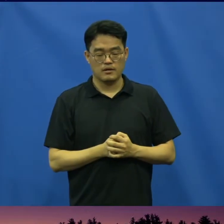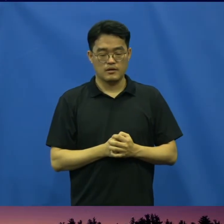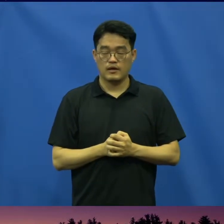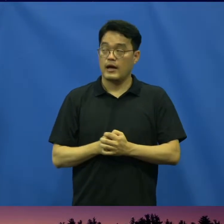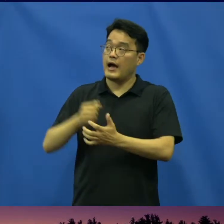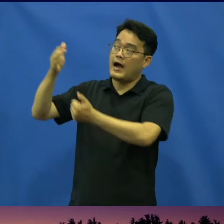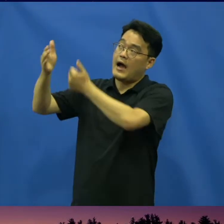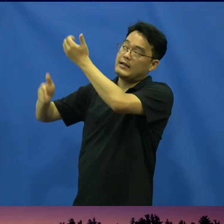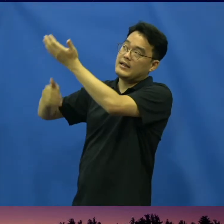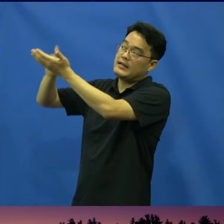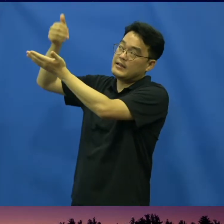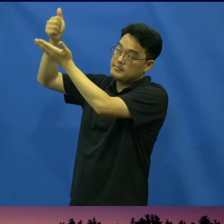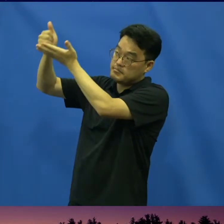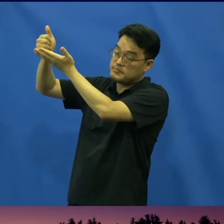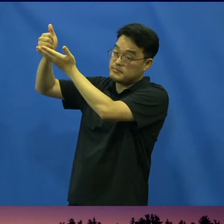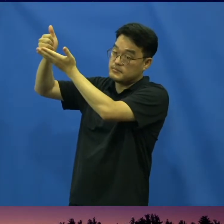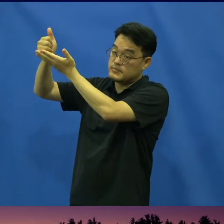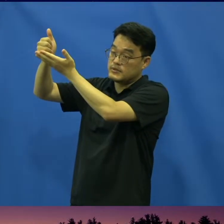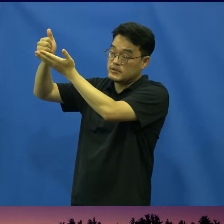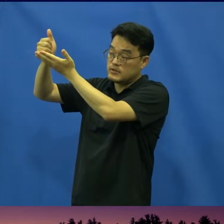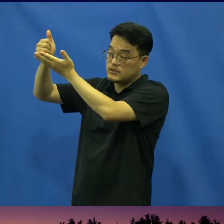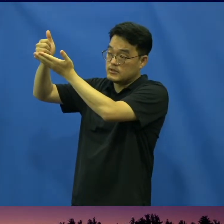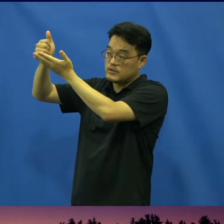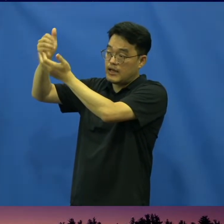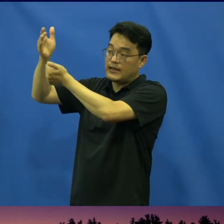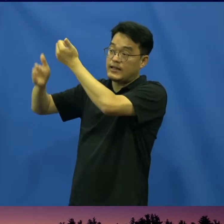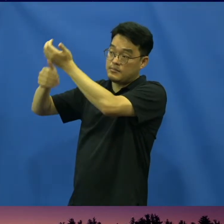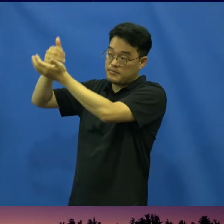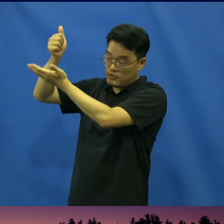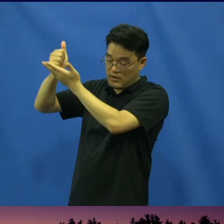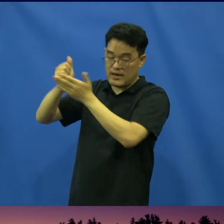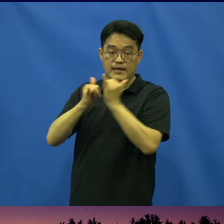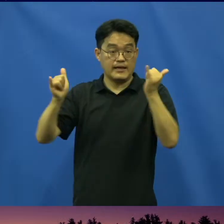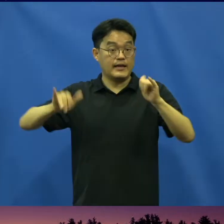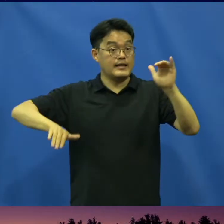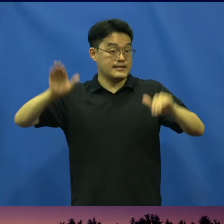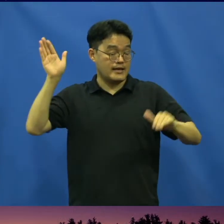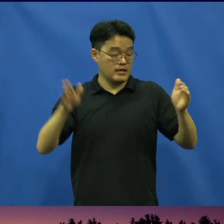인간은 예측을 합니다만 미래는 알 수 없어요.